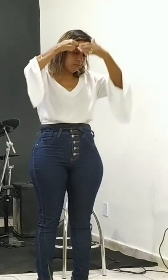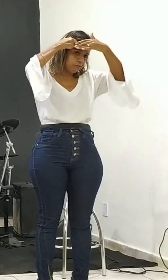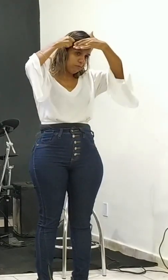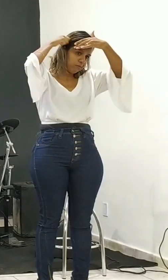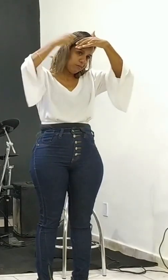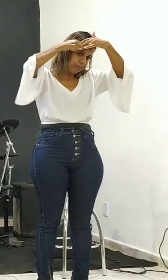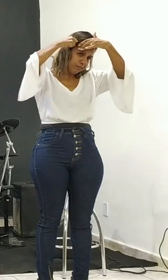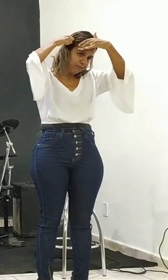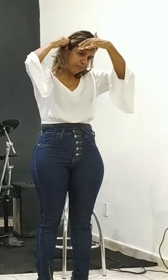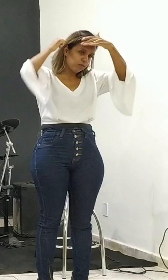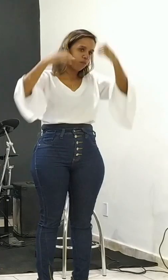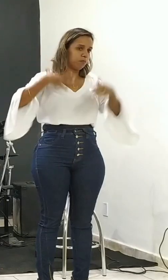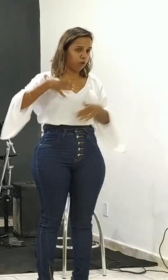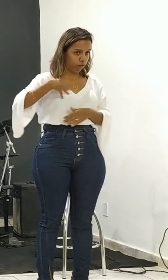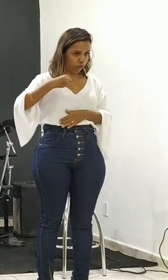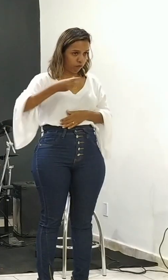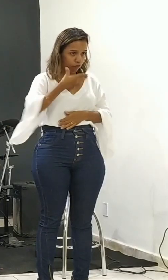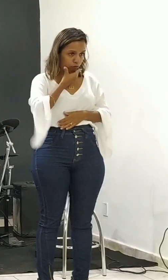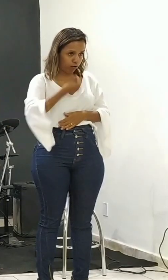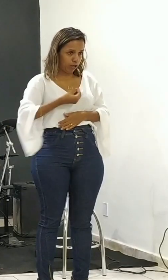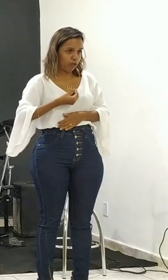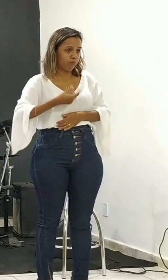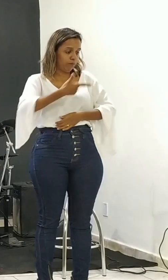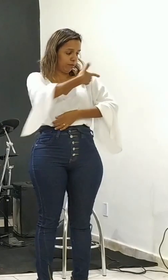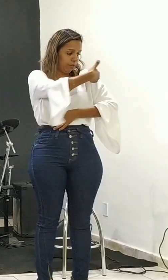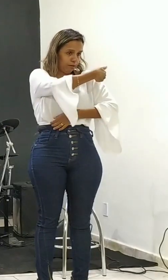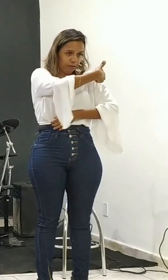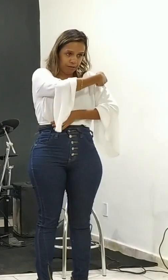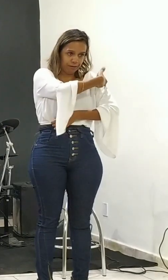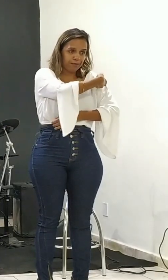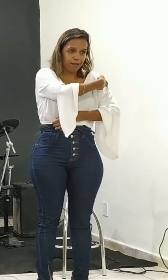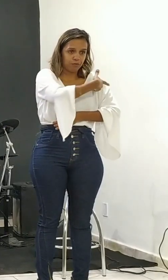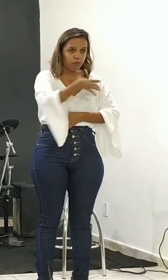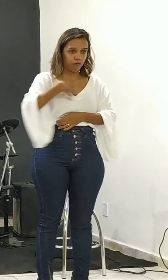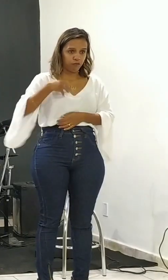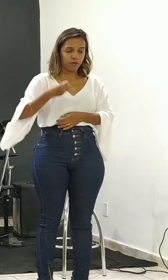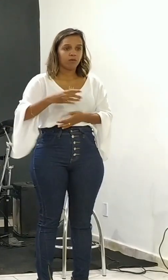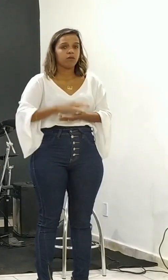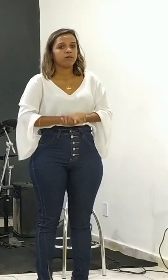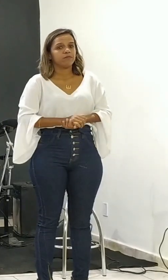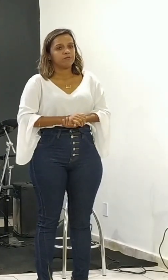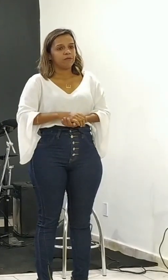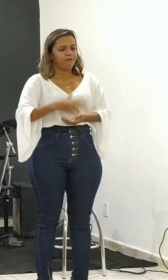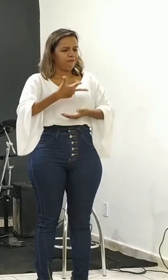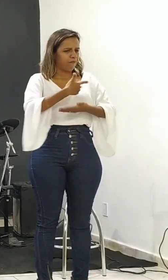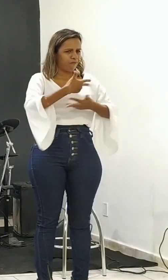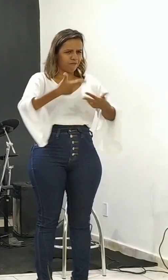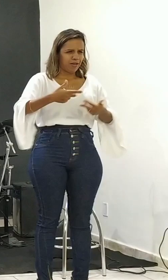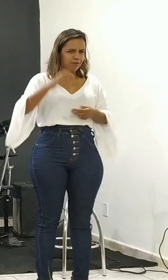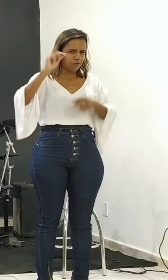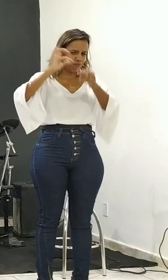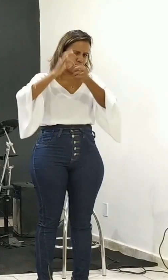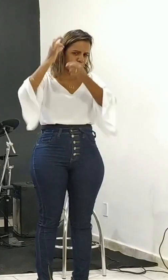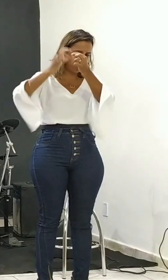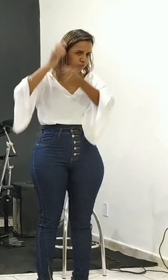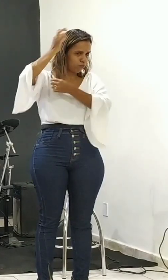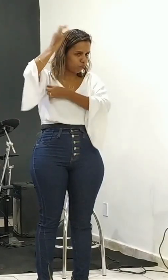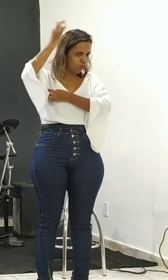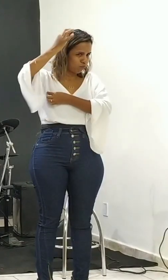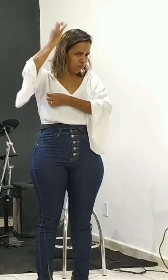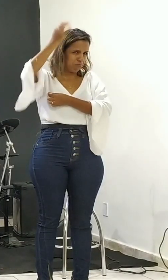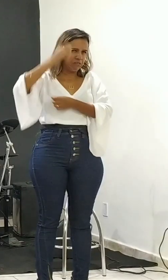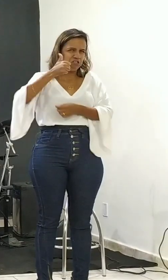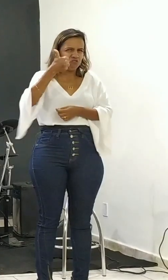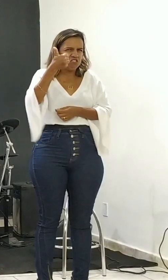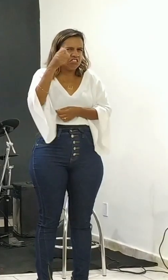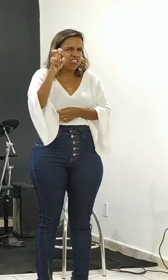cabeça dele, sedaram ele na hora que chegou lá, deram vários pontos na cabeça, não lembro se foi